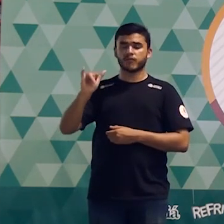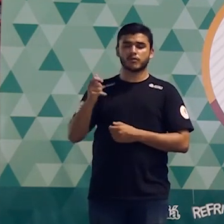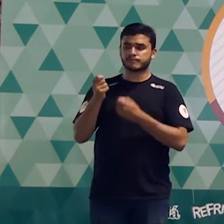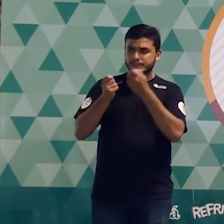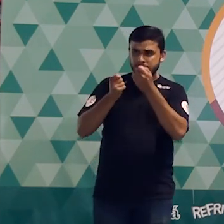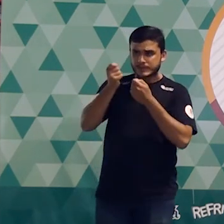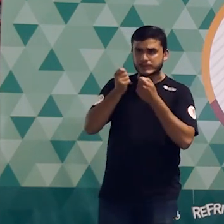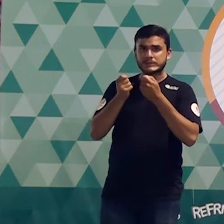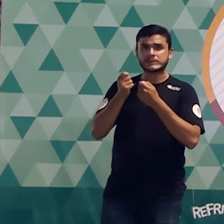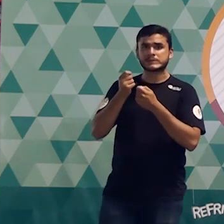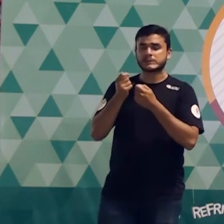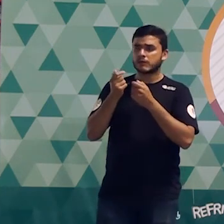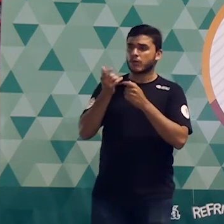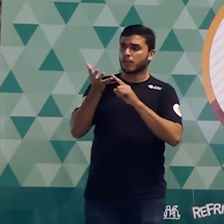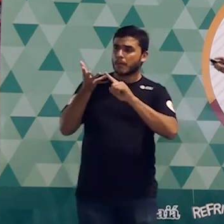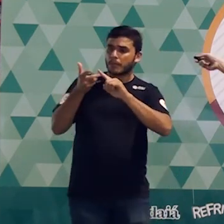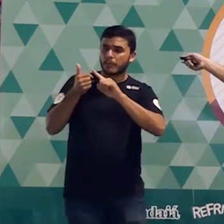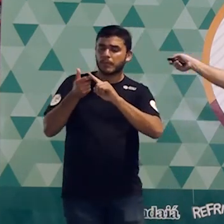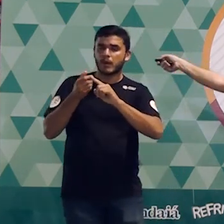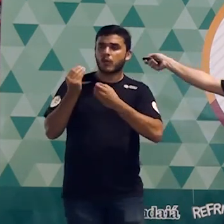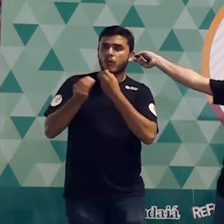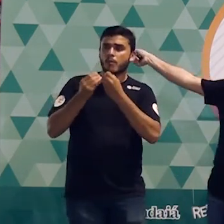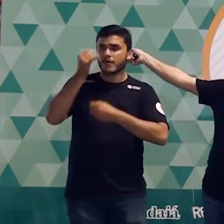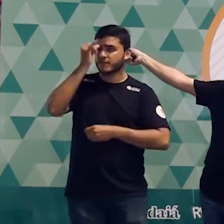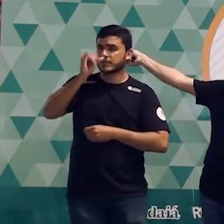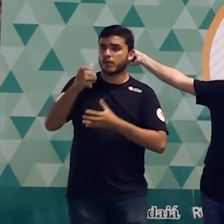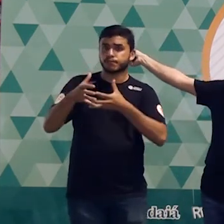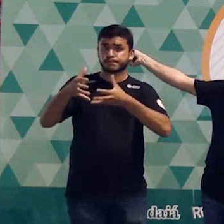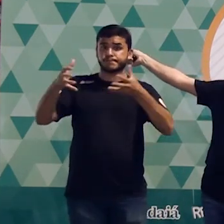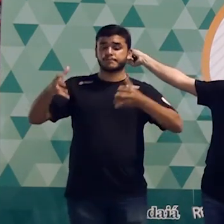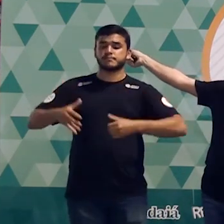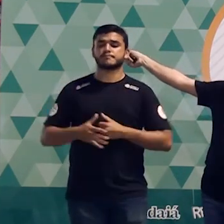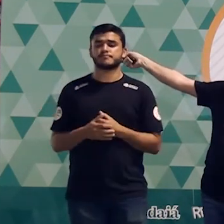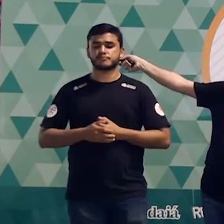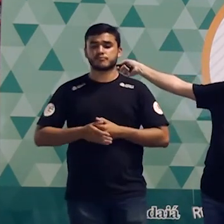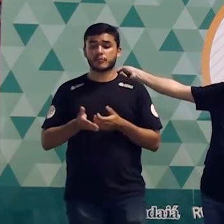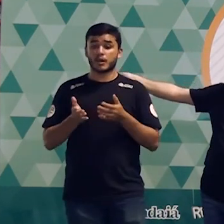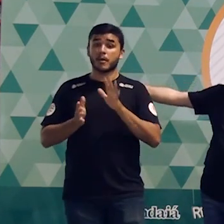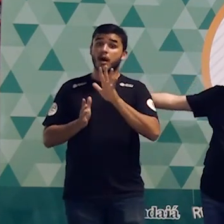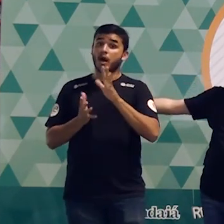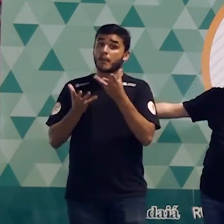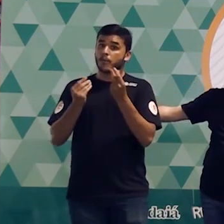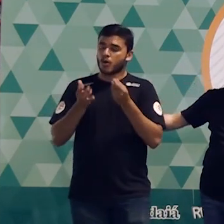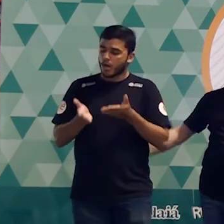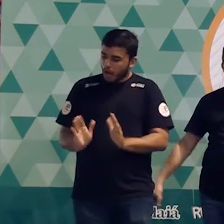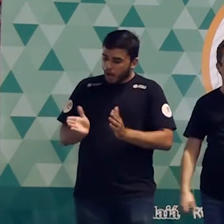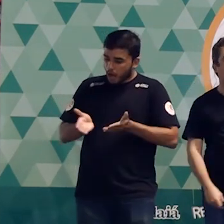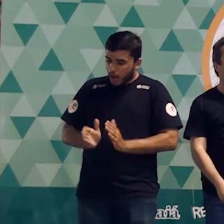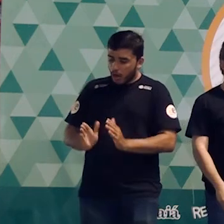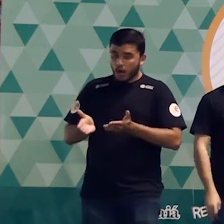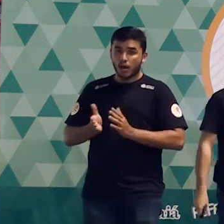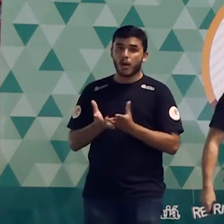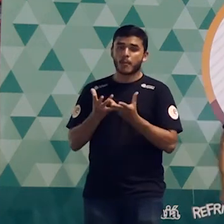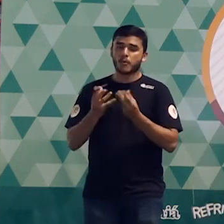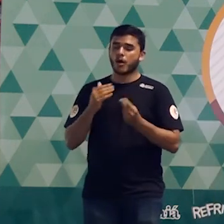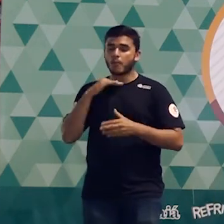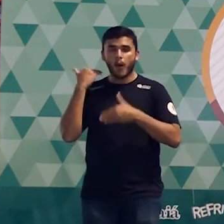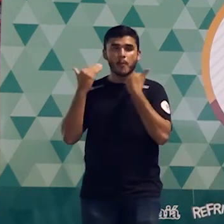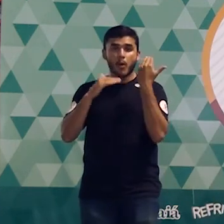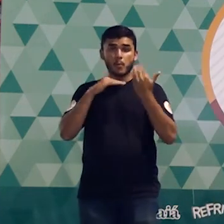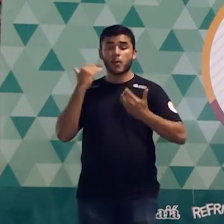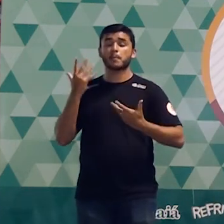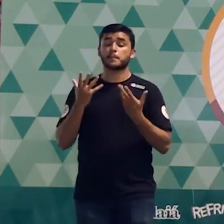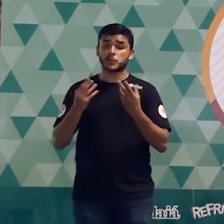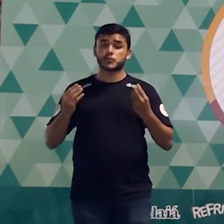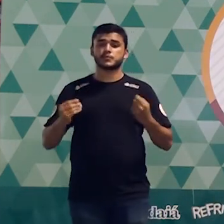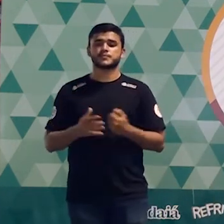Não existe. Entretanto, tinha muito nascimento, mas a galera morria como mosca,